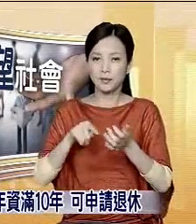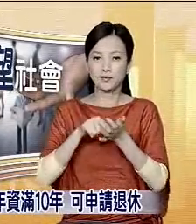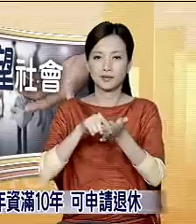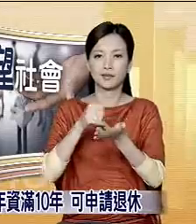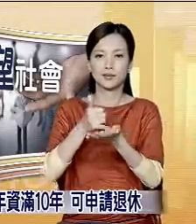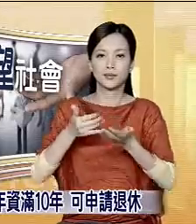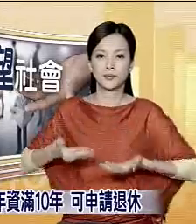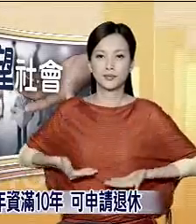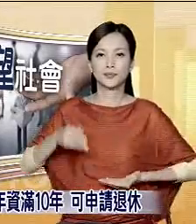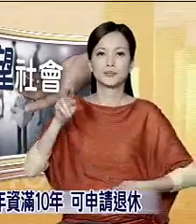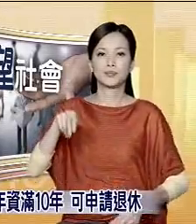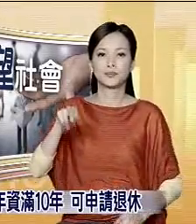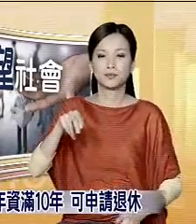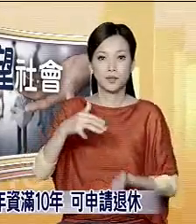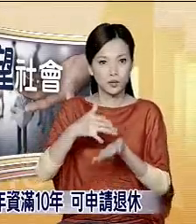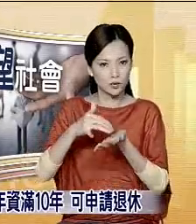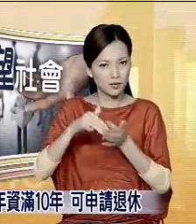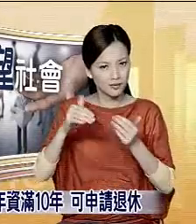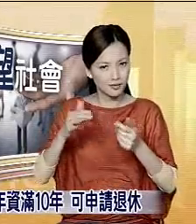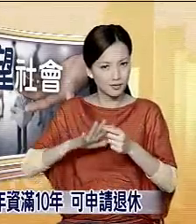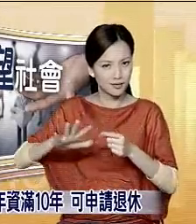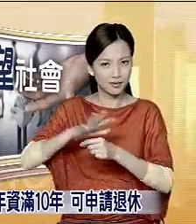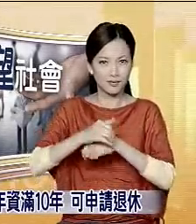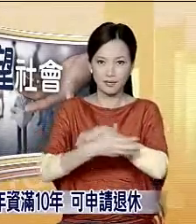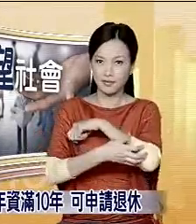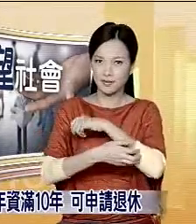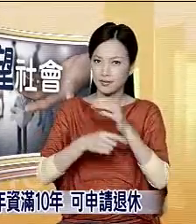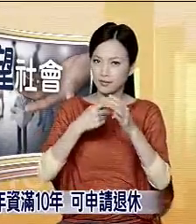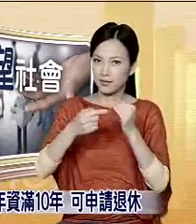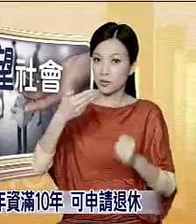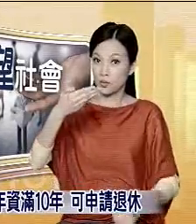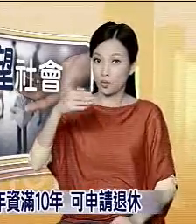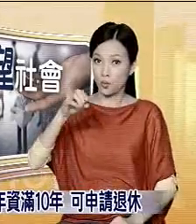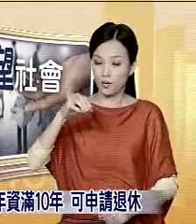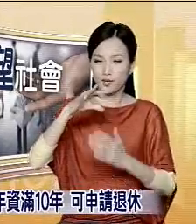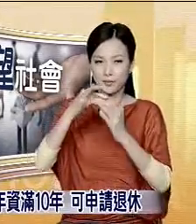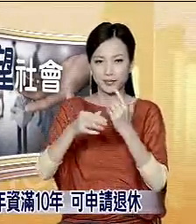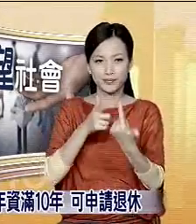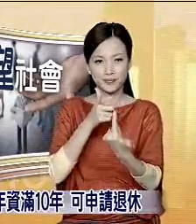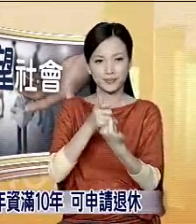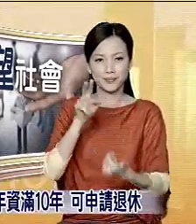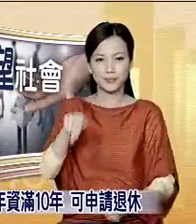休，而估计目前全国有9万名的劳工可以适用。